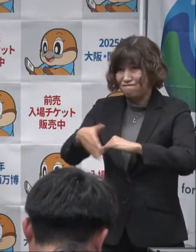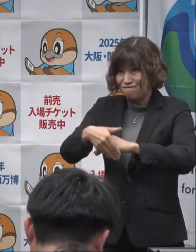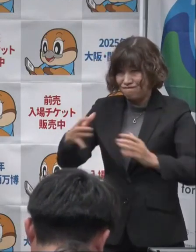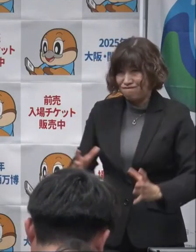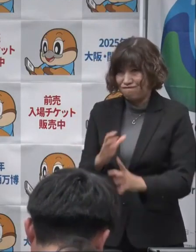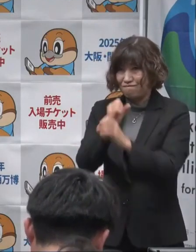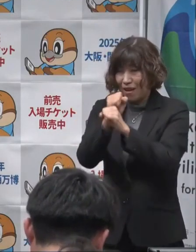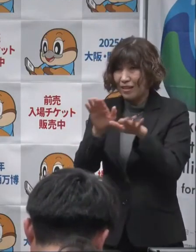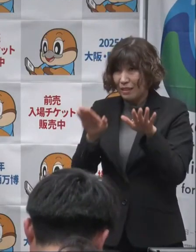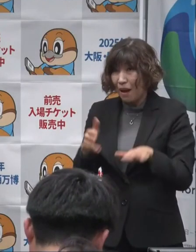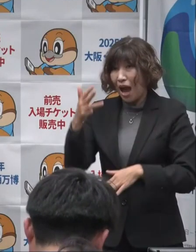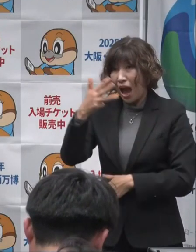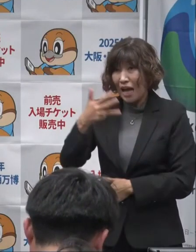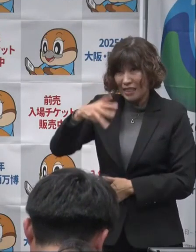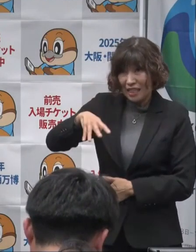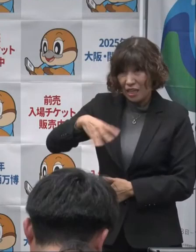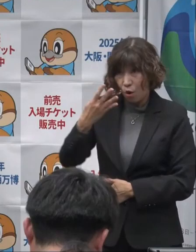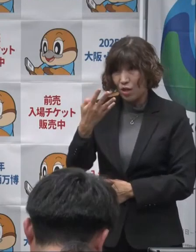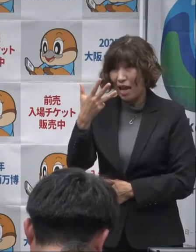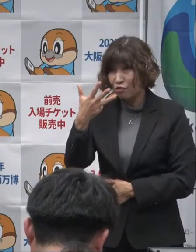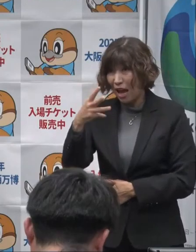は